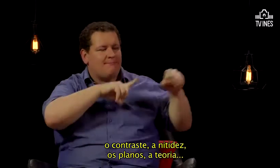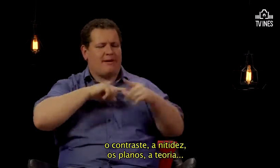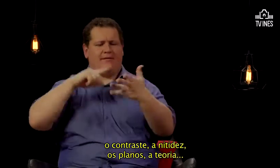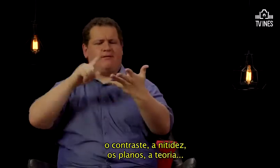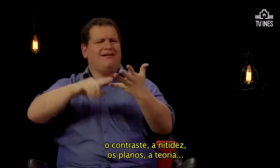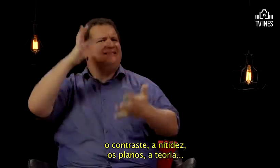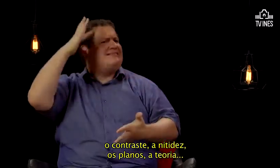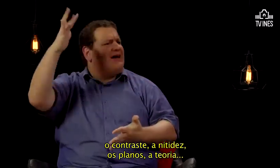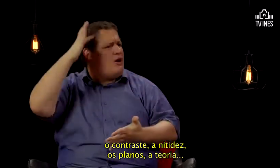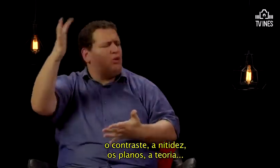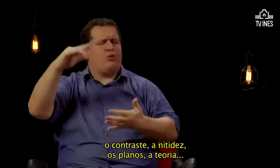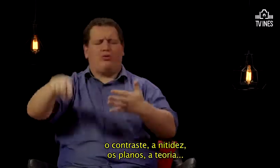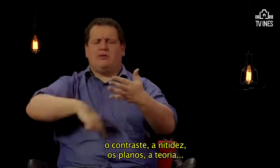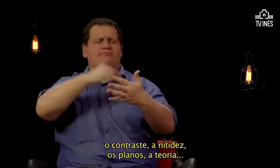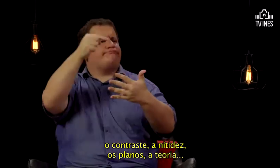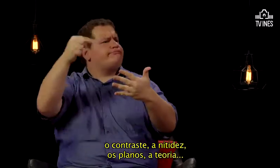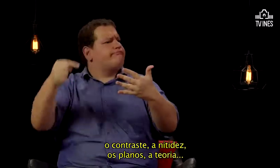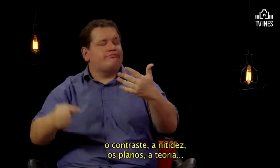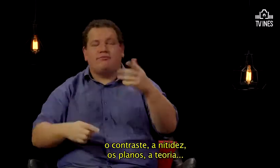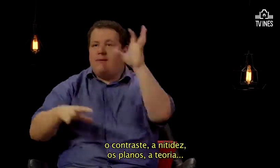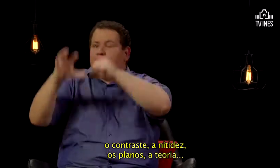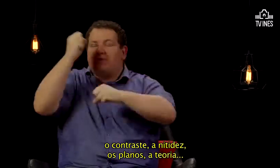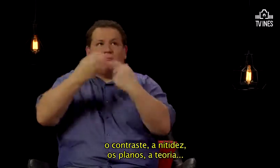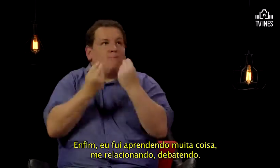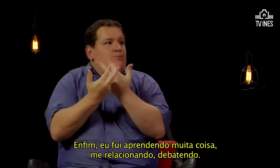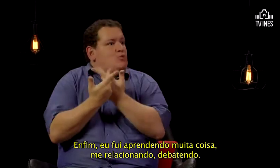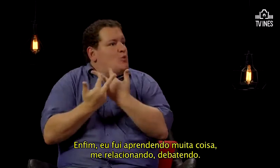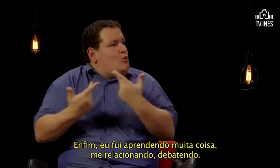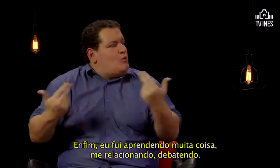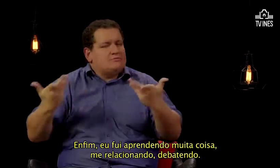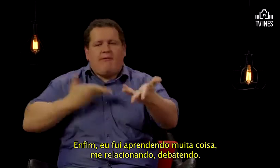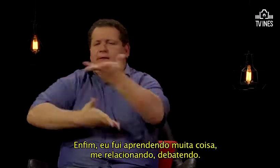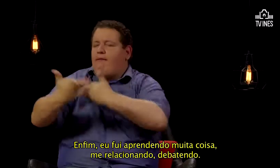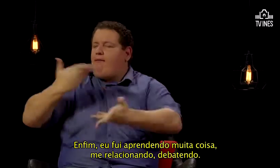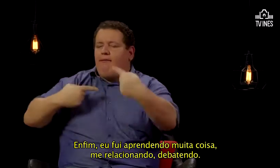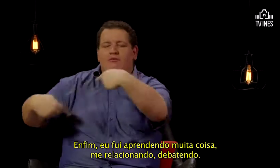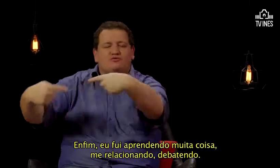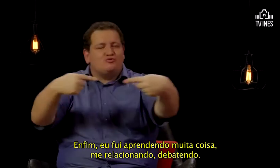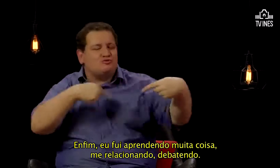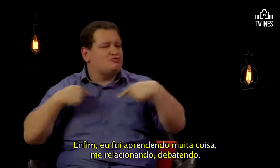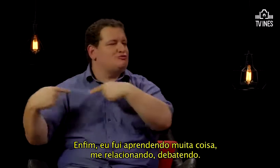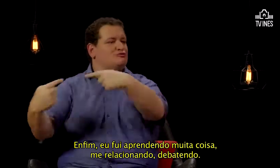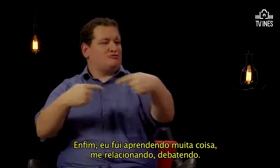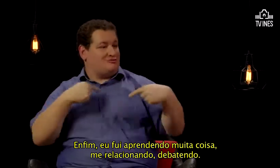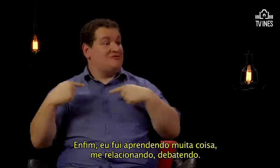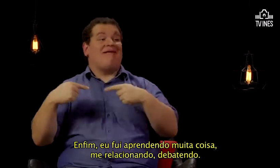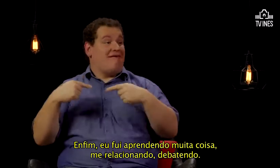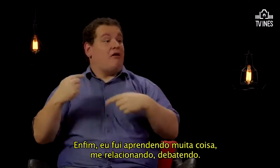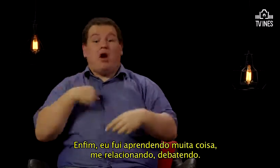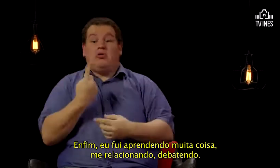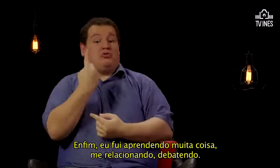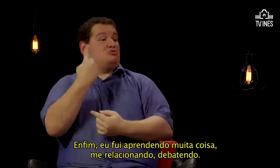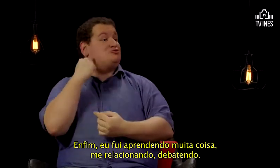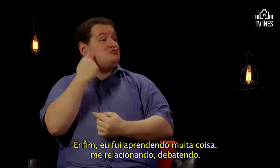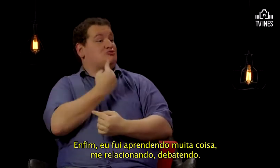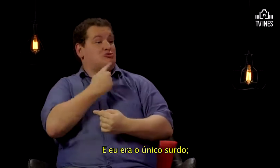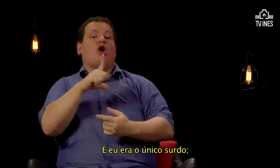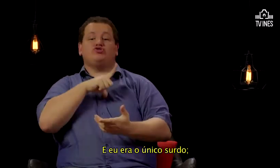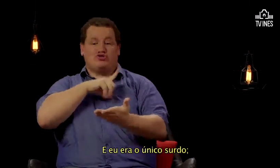Contraste, a nitidez, os planos, a teoria. Enfim, eu fui aprendendo muita coisa, me relacionando, debatendo. E eu era o